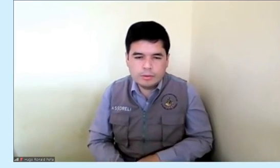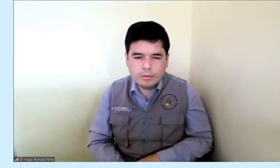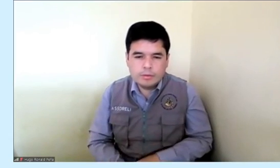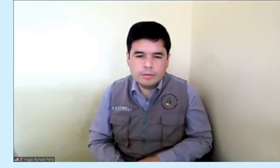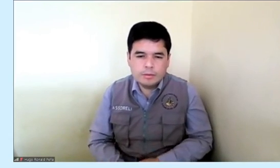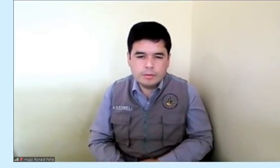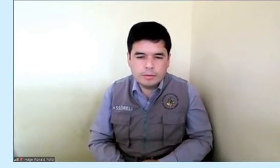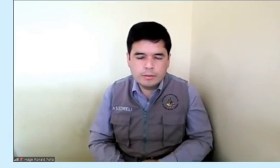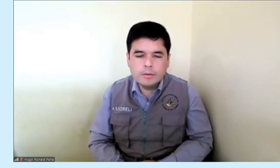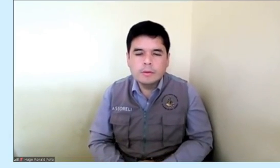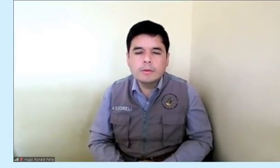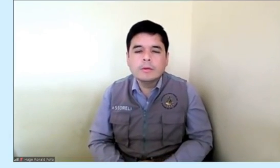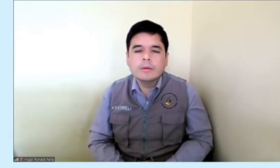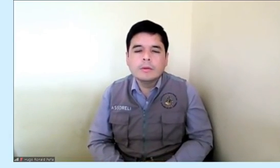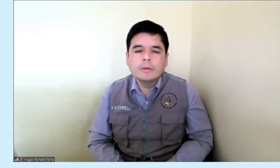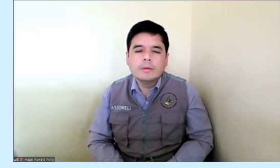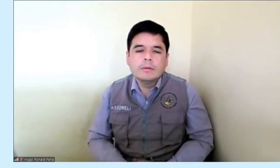Ejemplo. Vamos a hacer ejemplos.